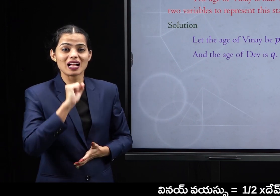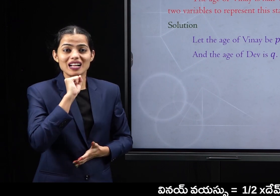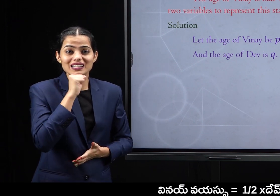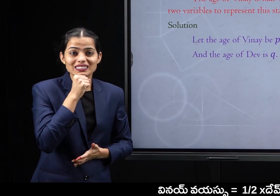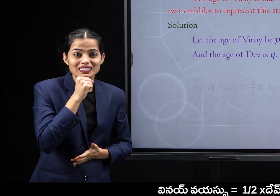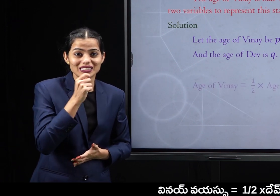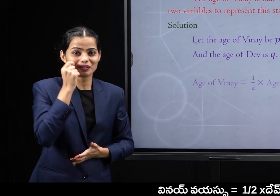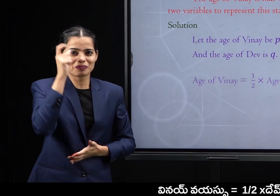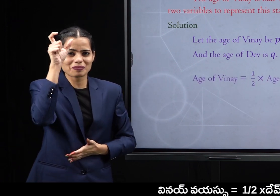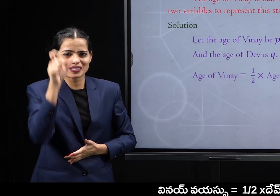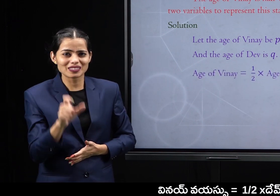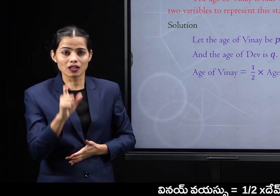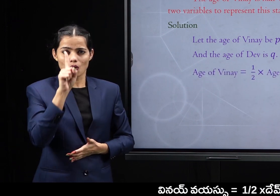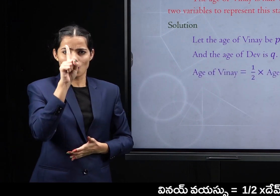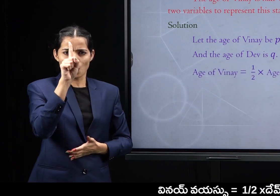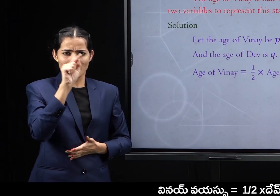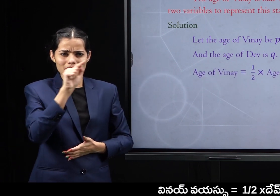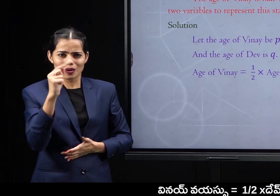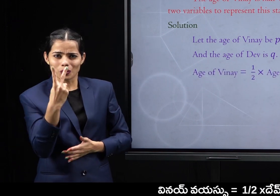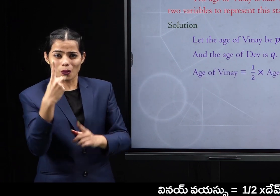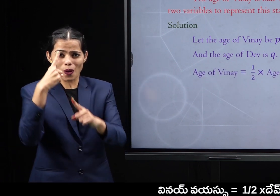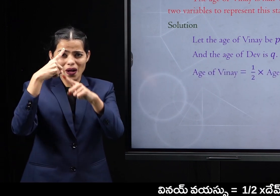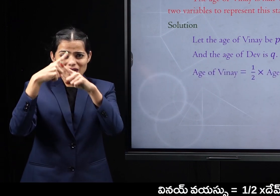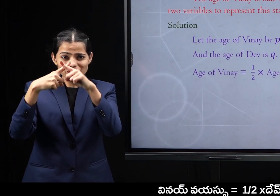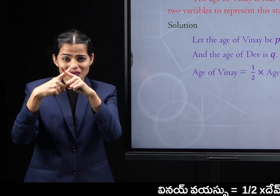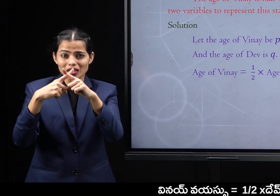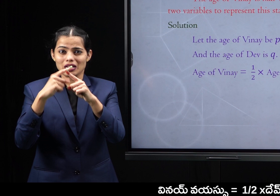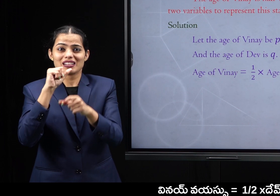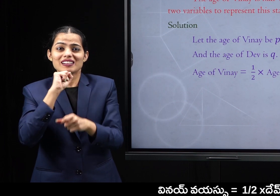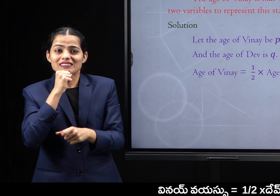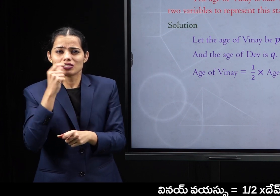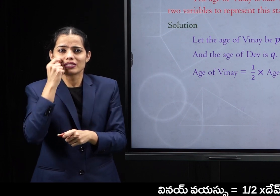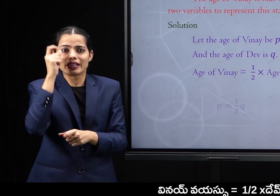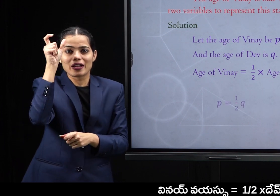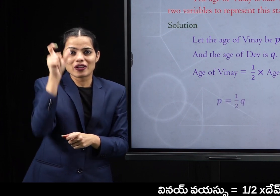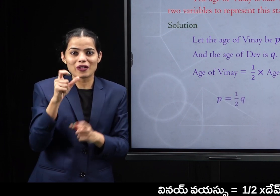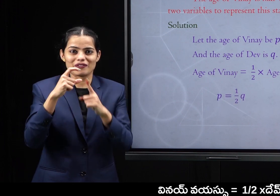వినయ్ వయసు ఈజ్ ఈక్వల్ టు 1/2 ఇంటూ దేవ్ వయసు.